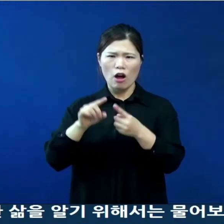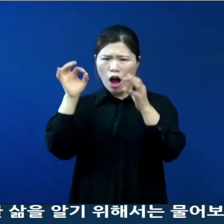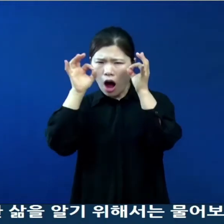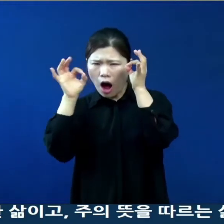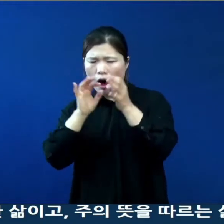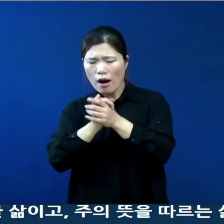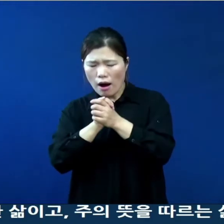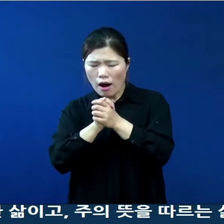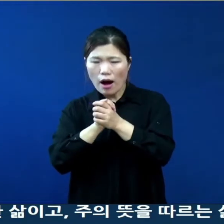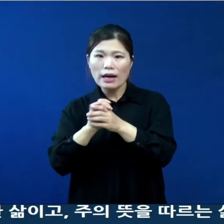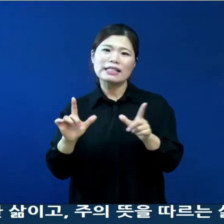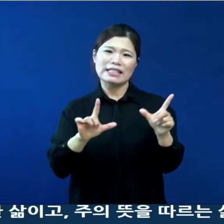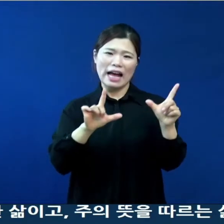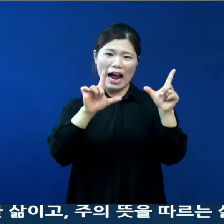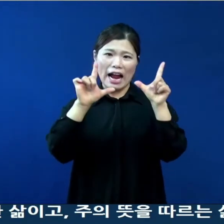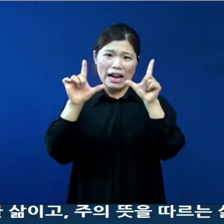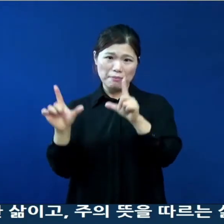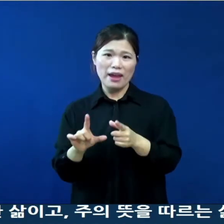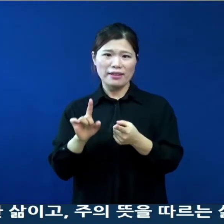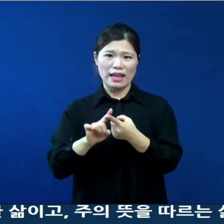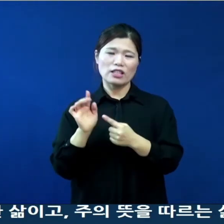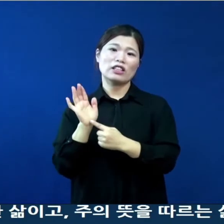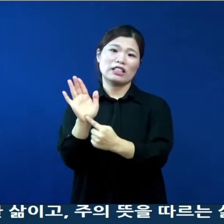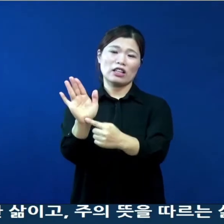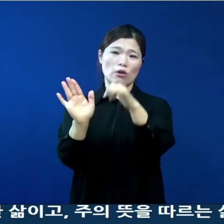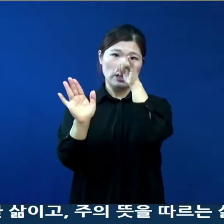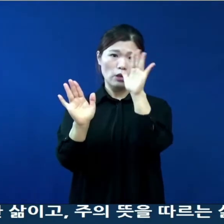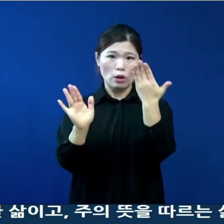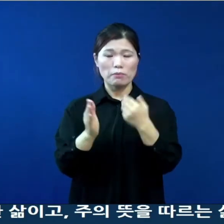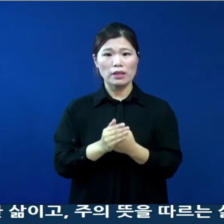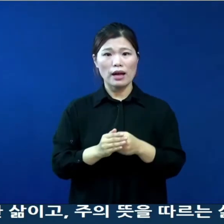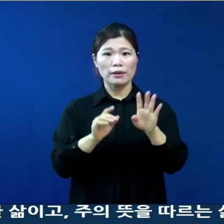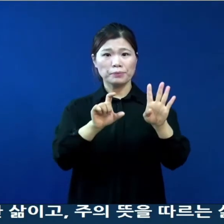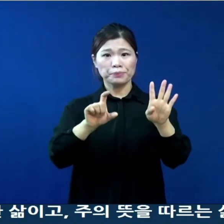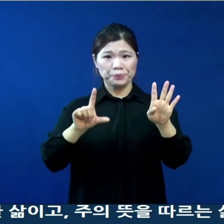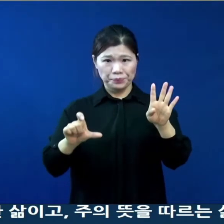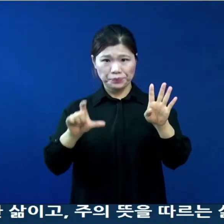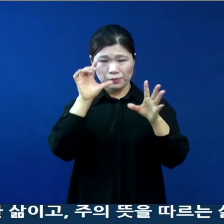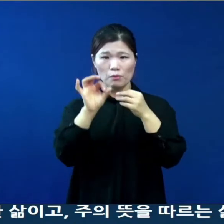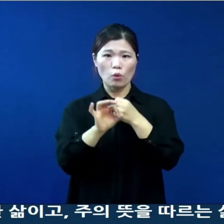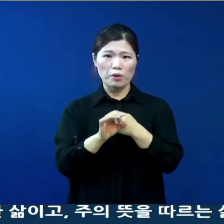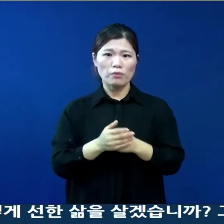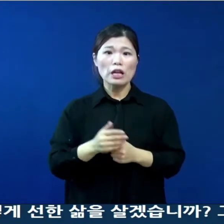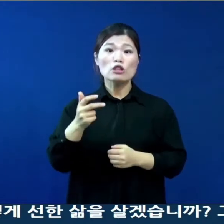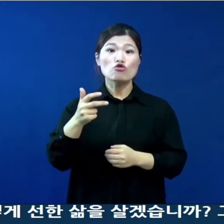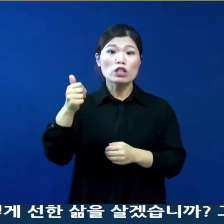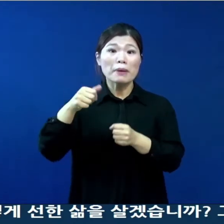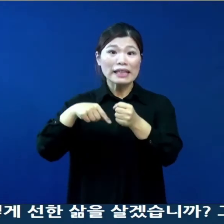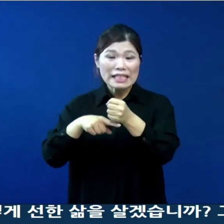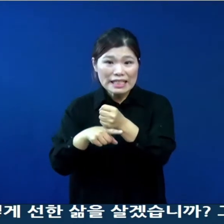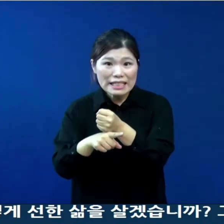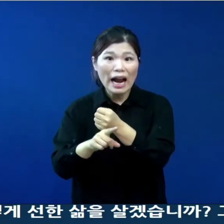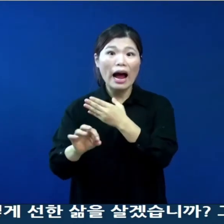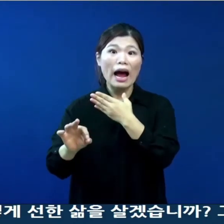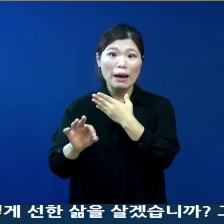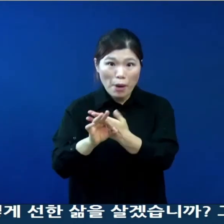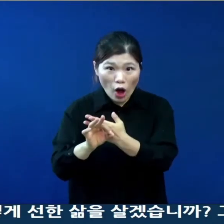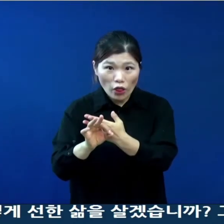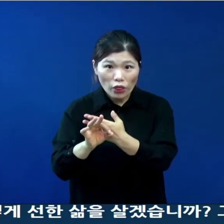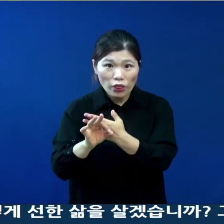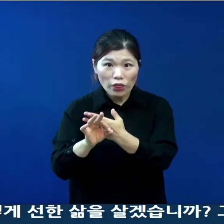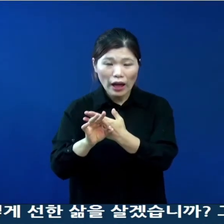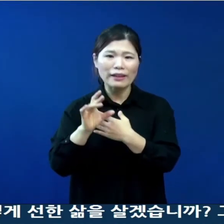삶으로 실제적으로 드러나는 것입니다. 15절에 나오는 주의 뜻이면이라고 할 때 이 표현은